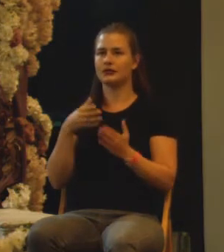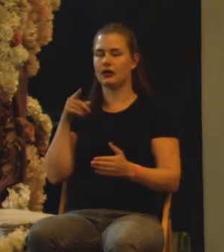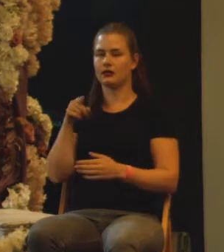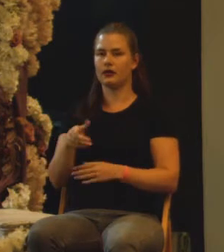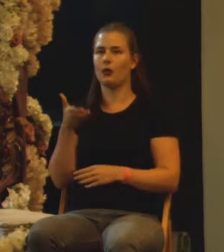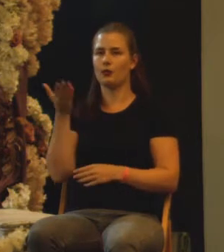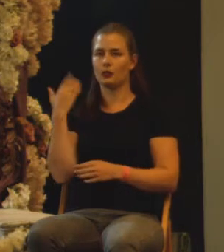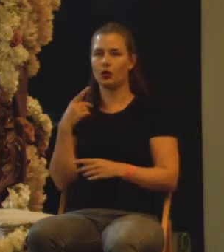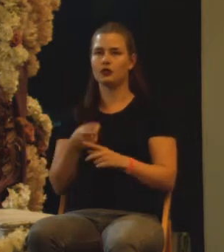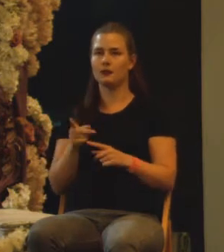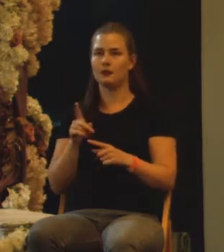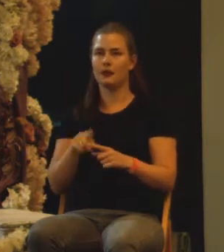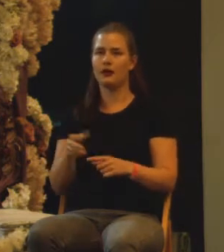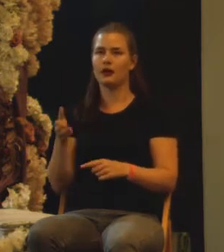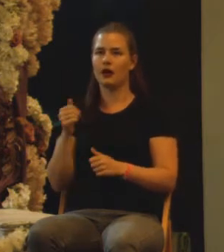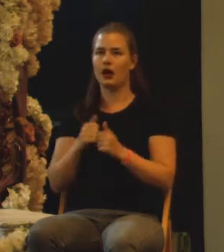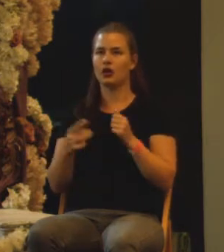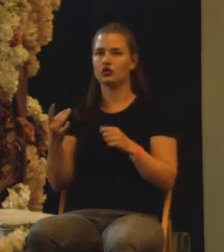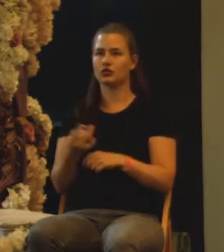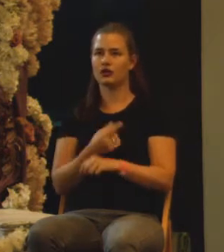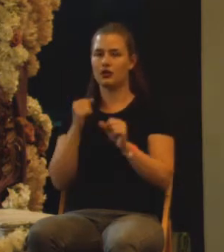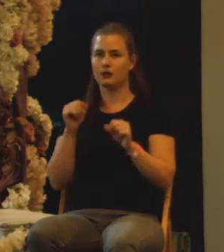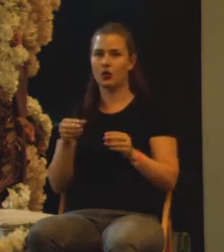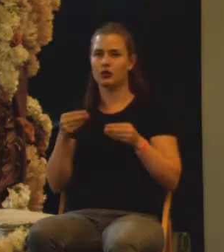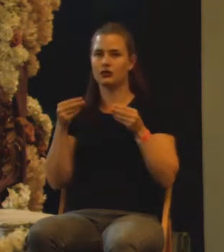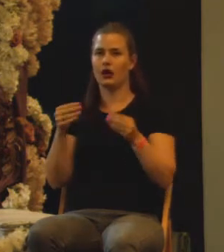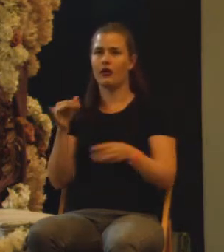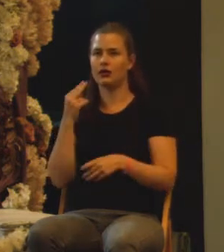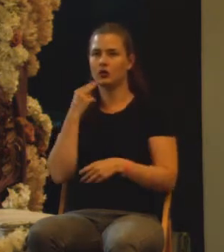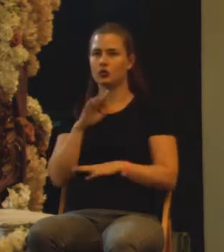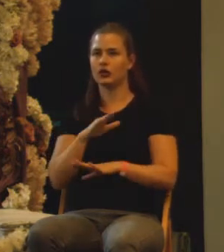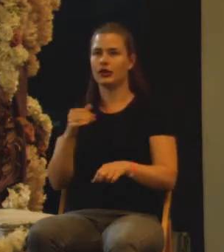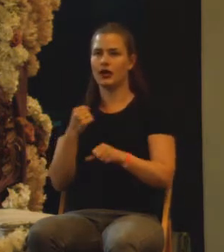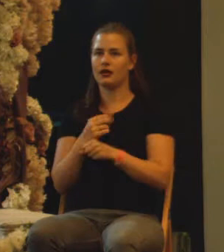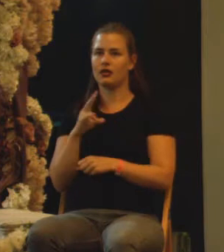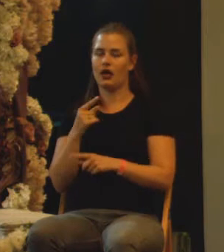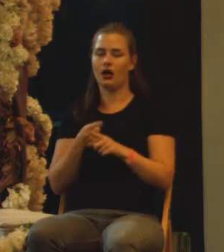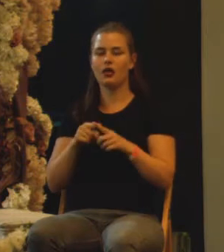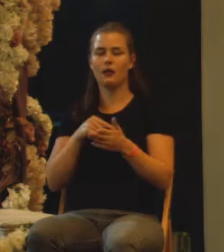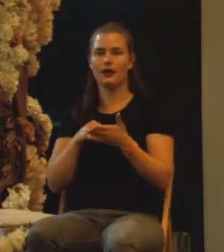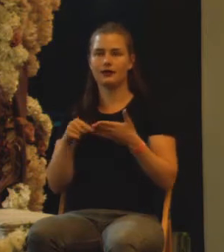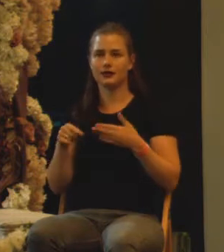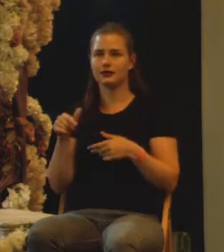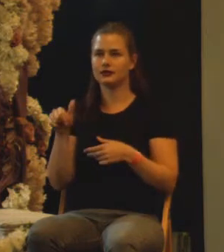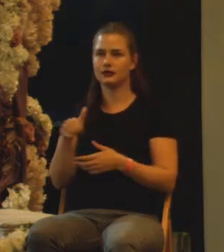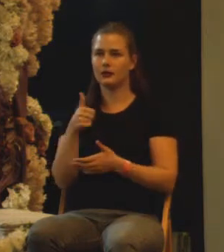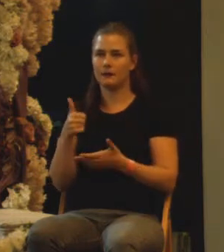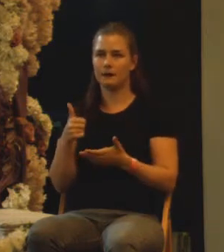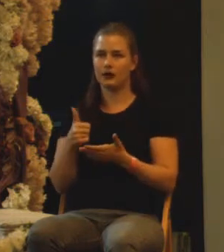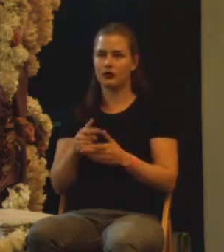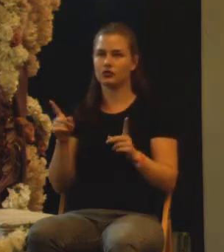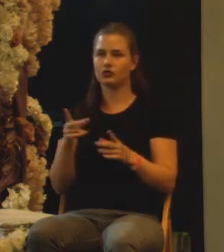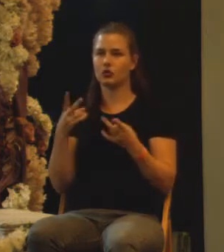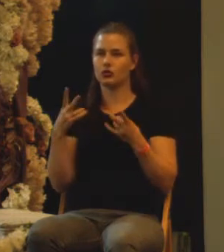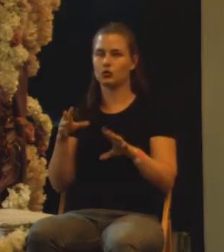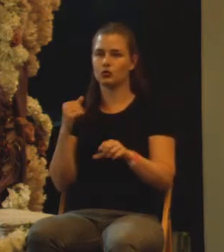прошлым. Поэтому, ну, типа, каждый раз можно давать, и лучше не делать на этом акцент. Самое главное, что не